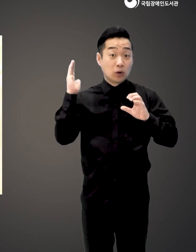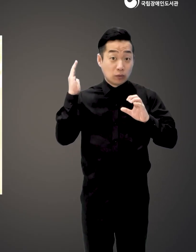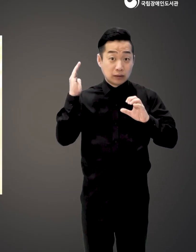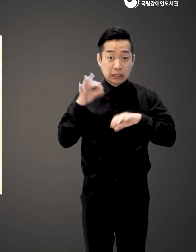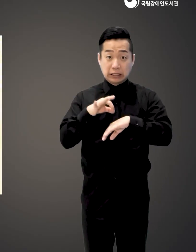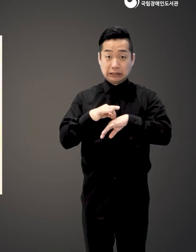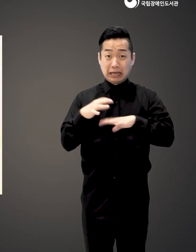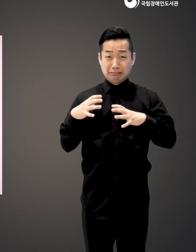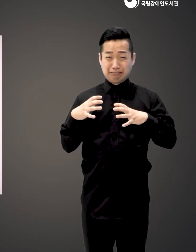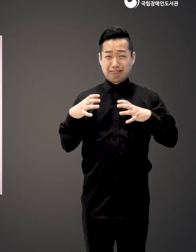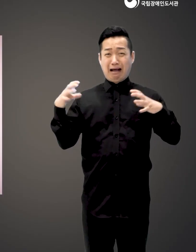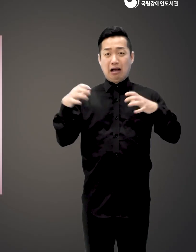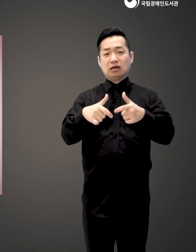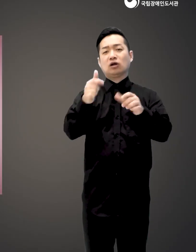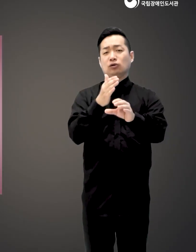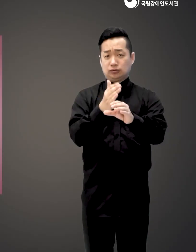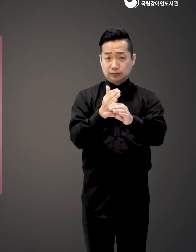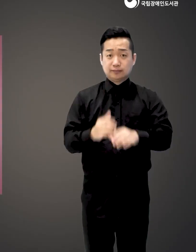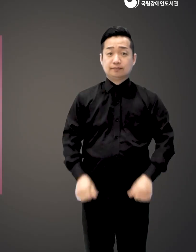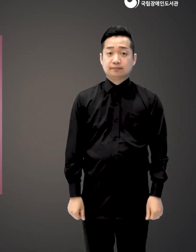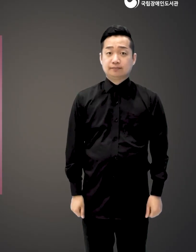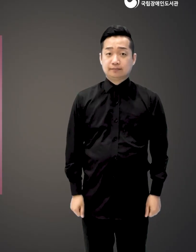유아 비만율이 급속히 증가하고 있다.